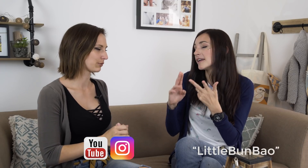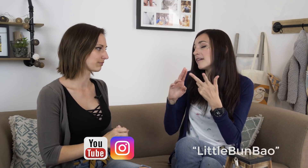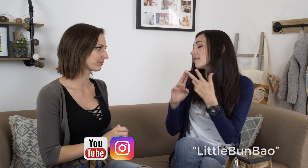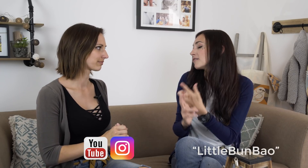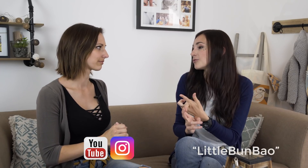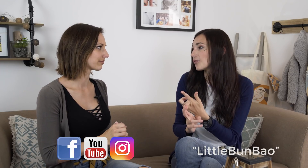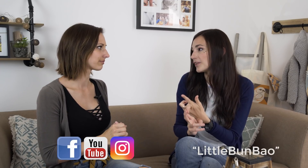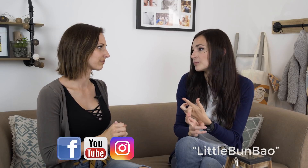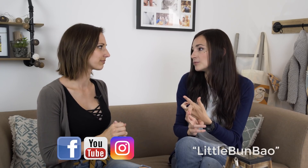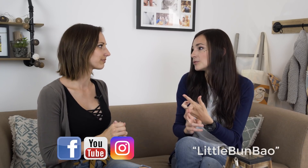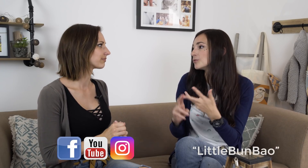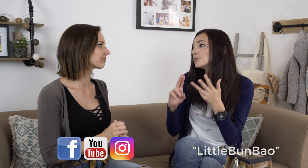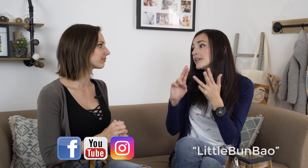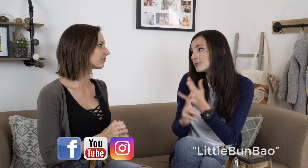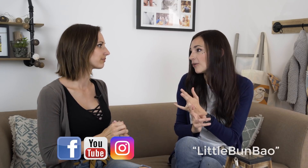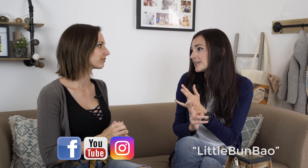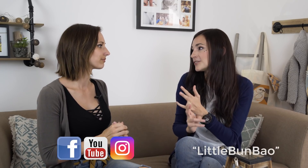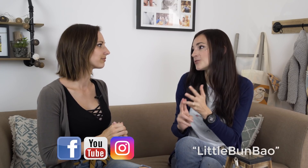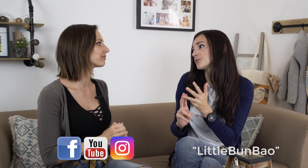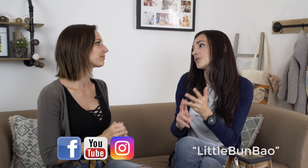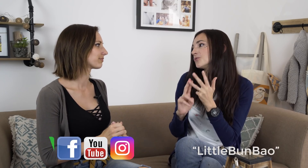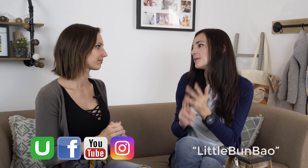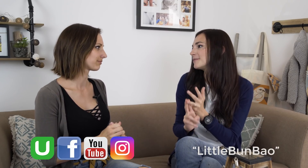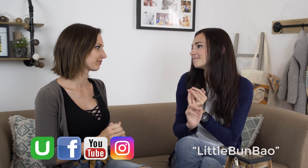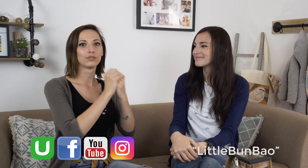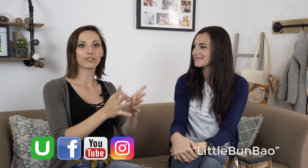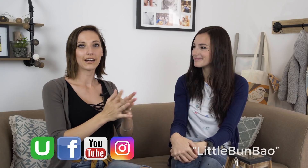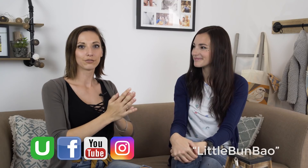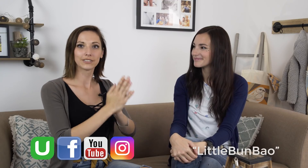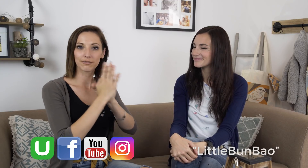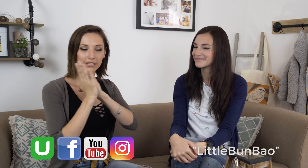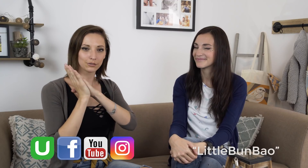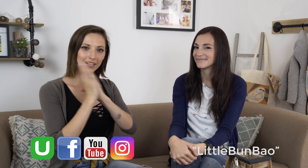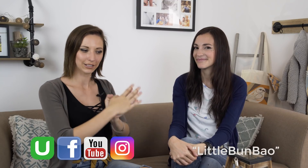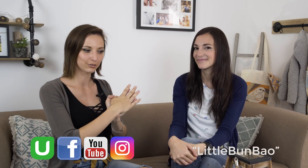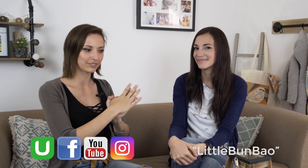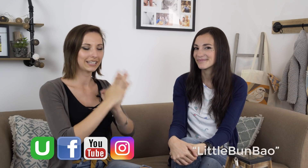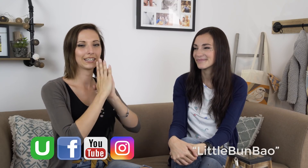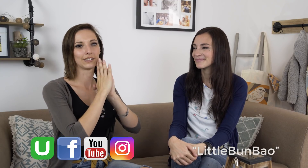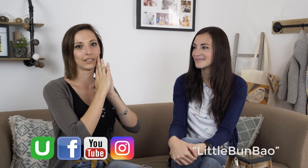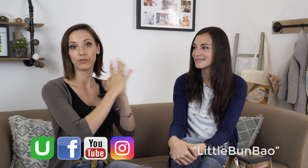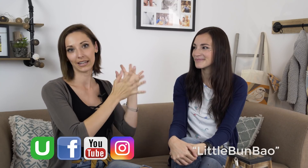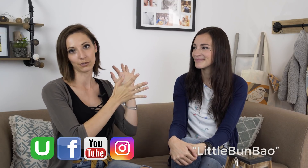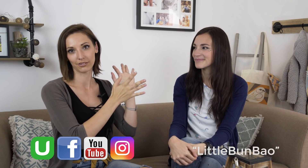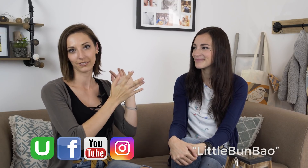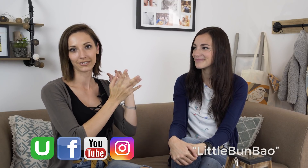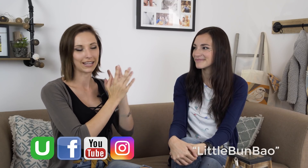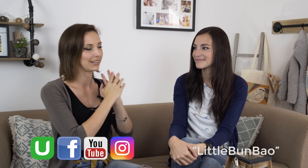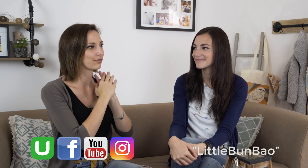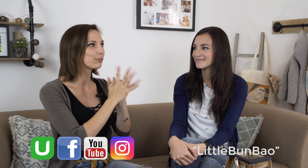et sur Facebook ou les cours en ligne sur Udemy. Donc voilà, vous savez où la retrouver, il n'y a plus qu'à la suivre. Elle est